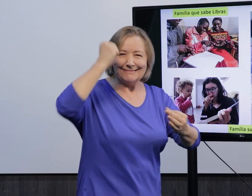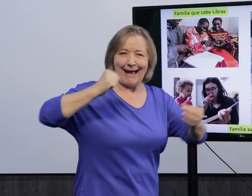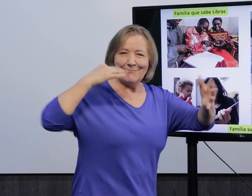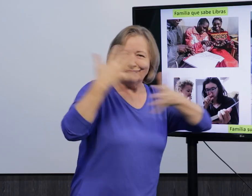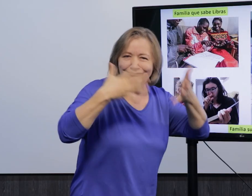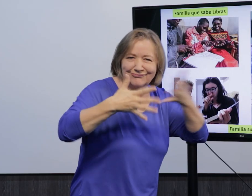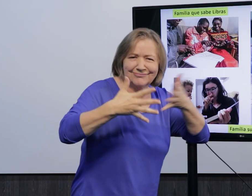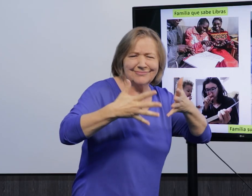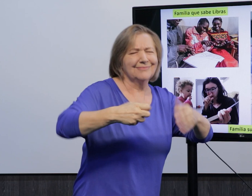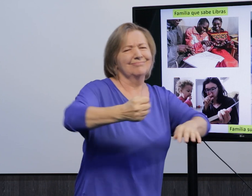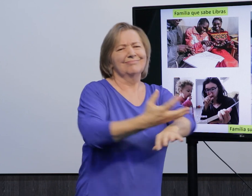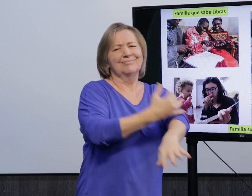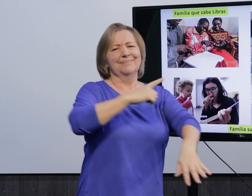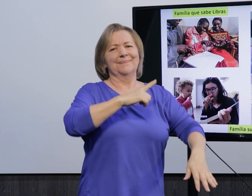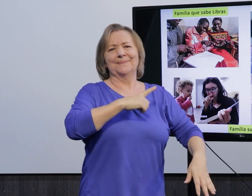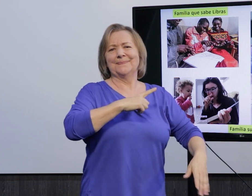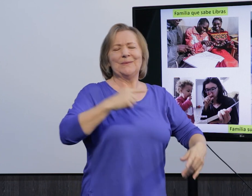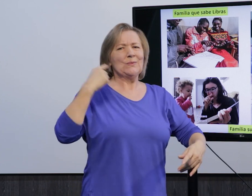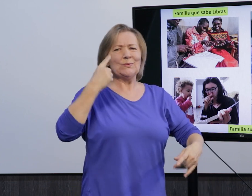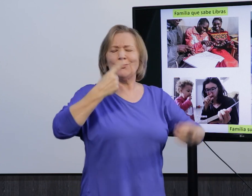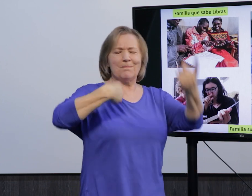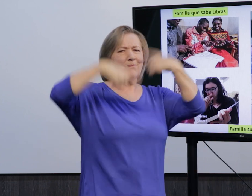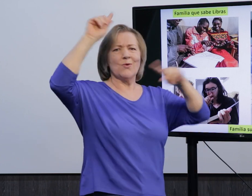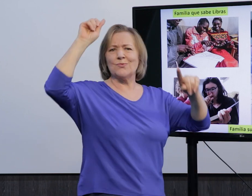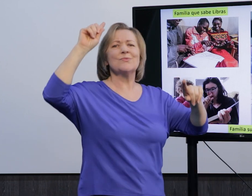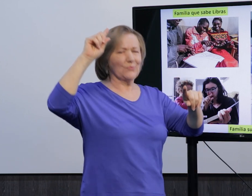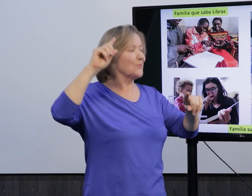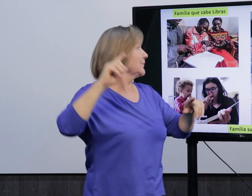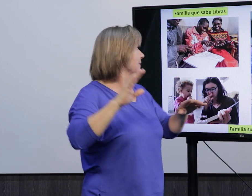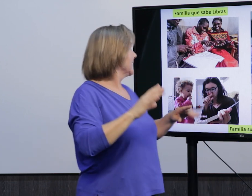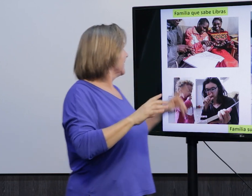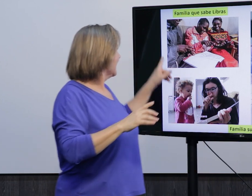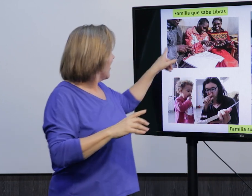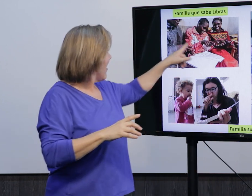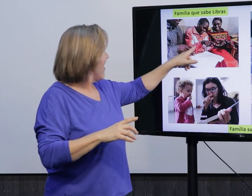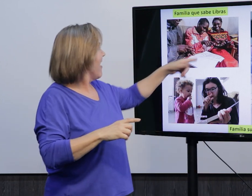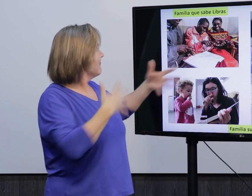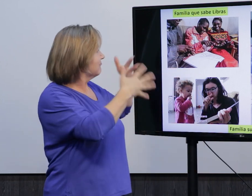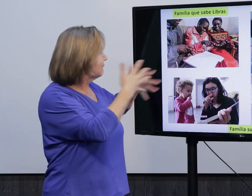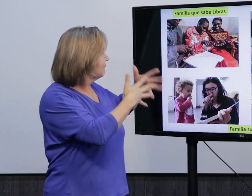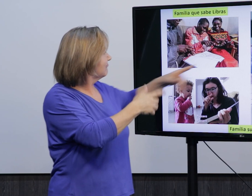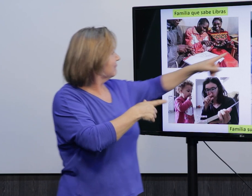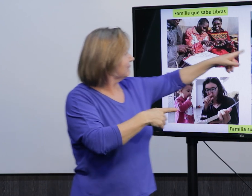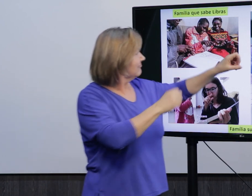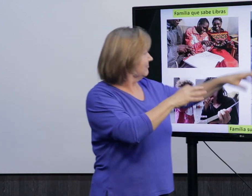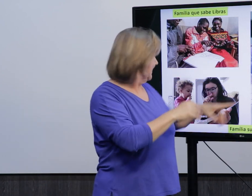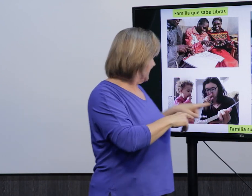para que se a família sabe libras é maravilhoso porque o surdo Ele se